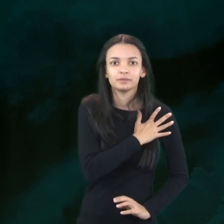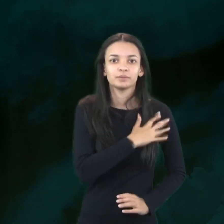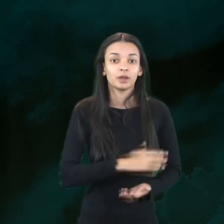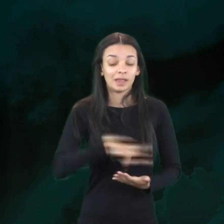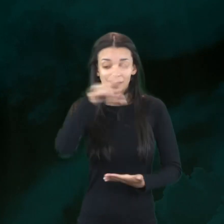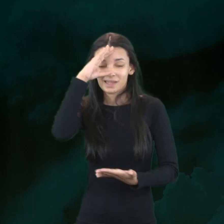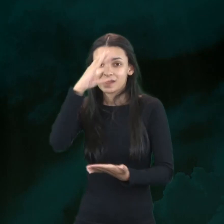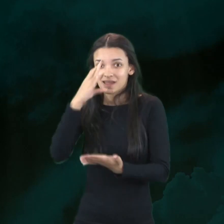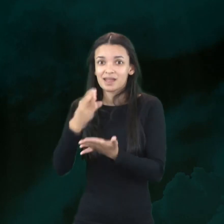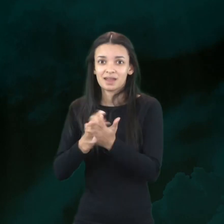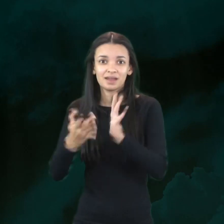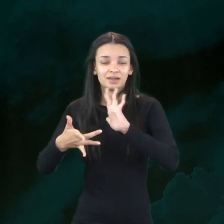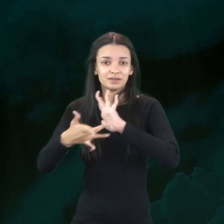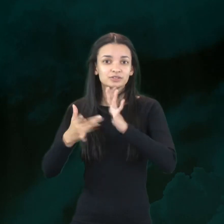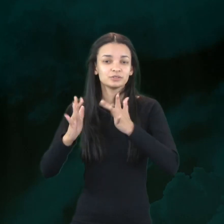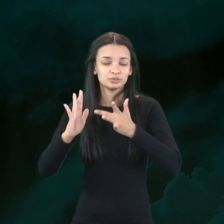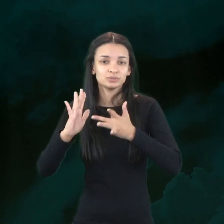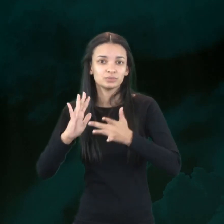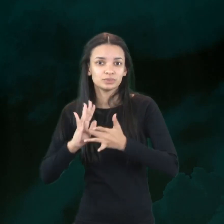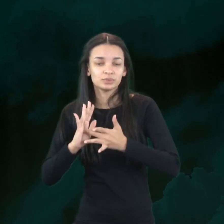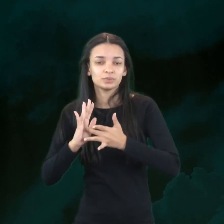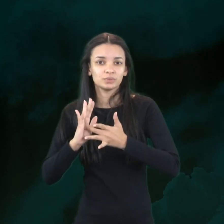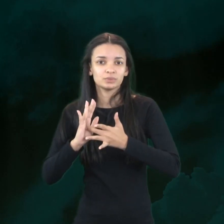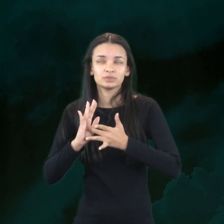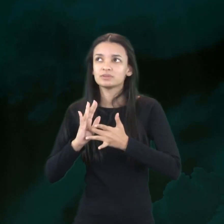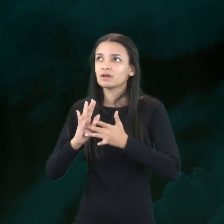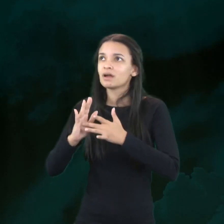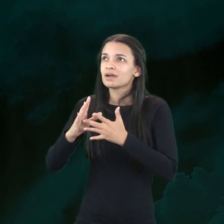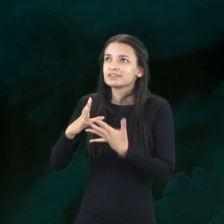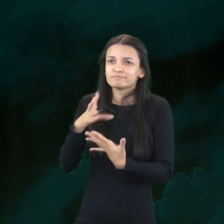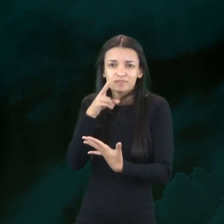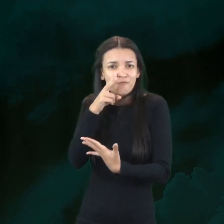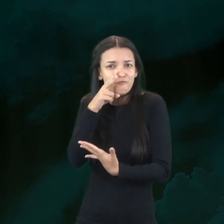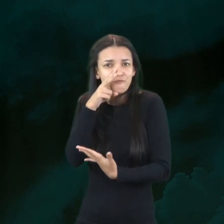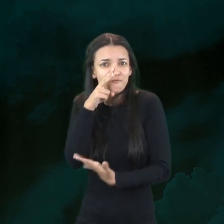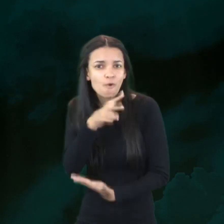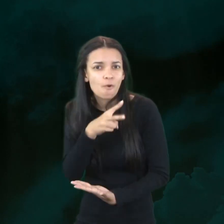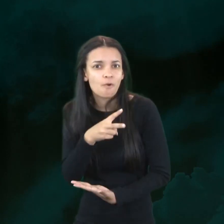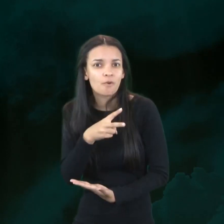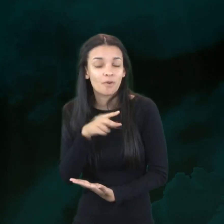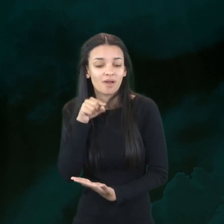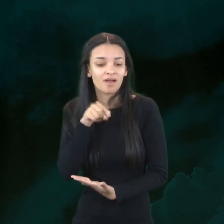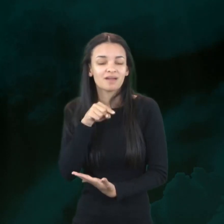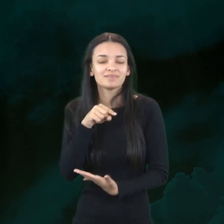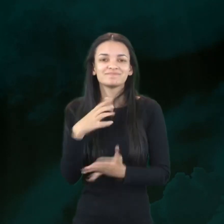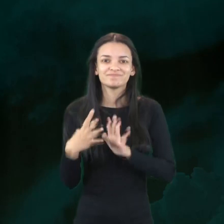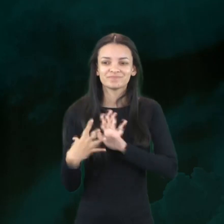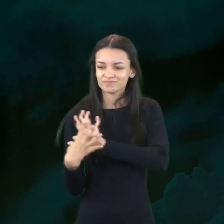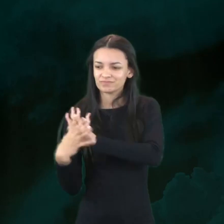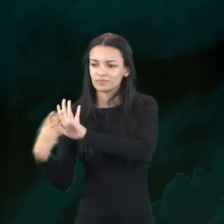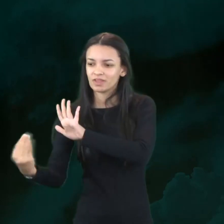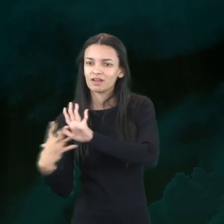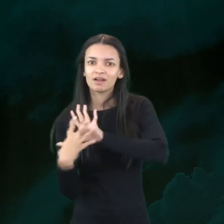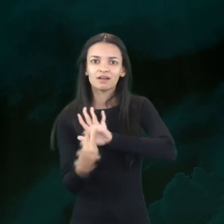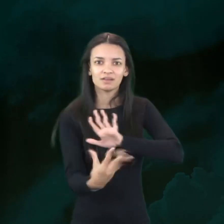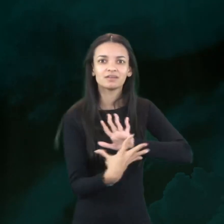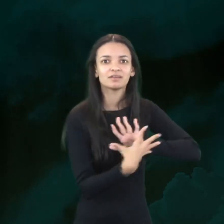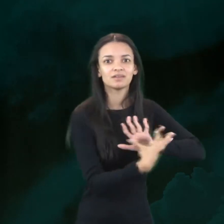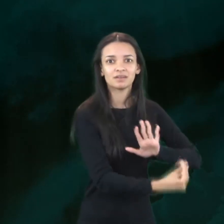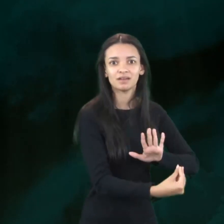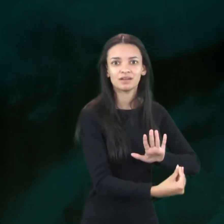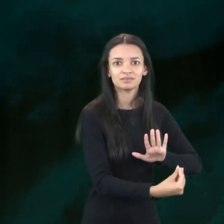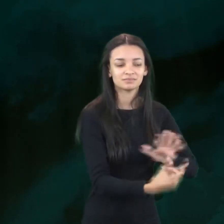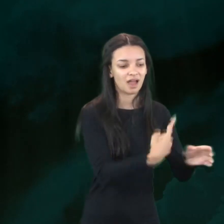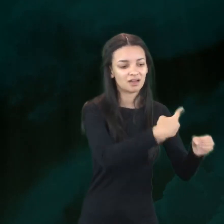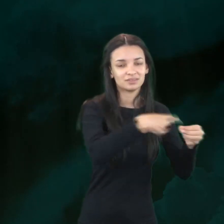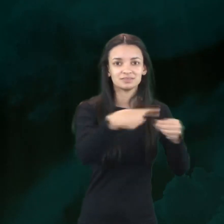creram em Jesus de uma maneira forte, e isso se tornou modelo entre as cidades gregas.